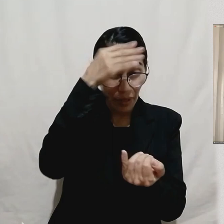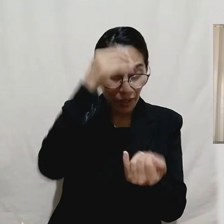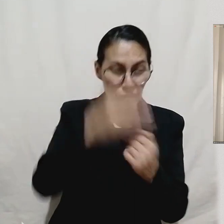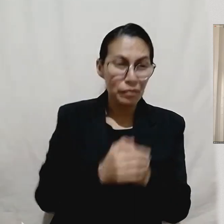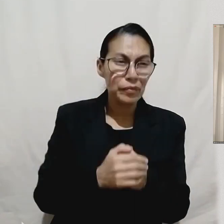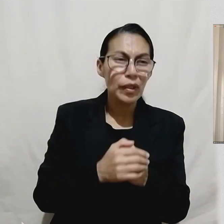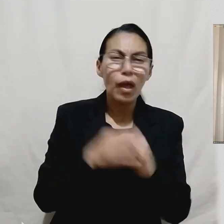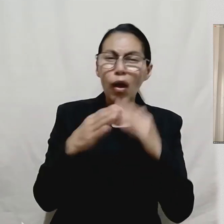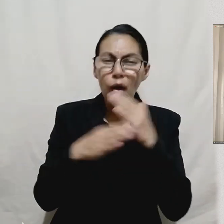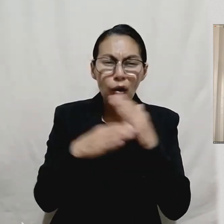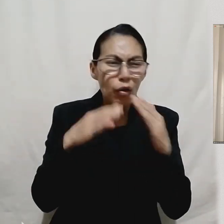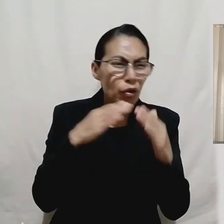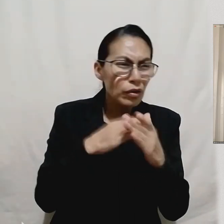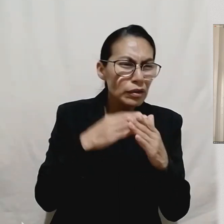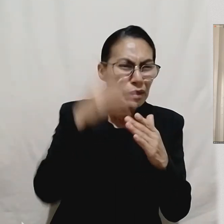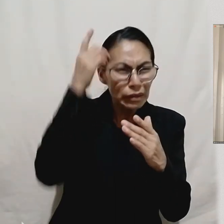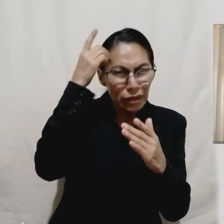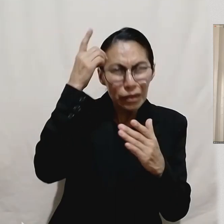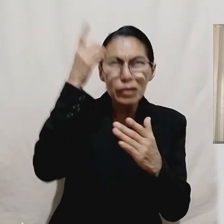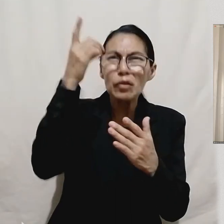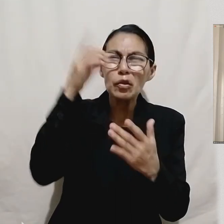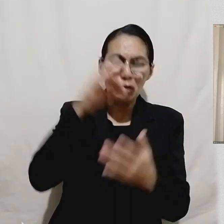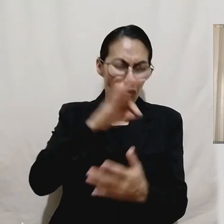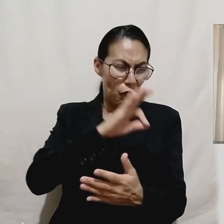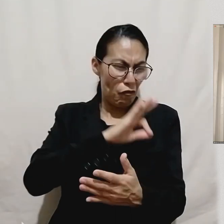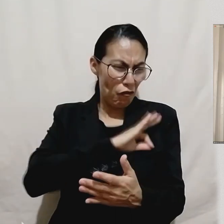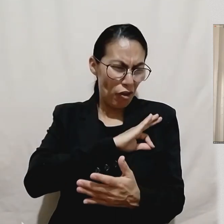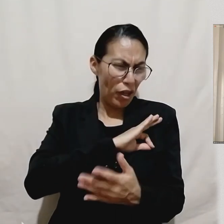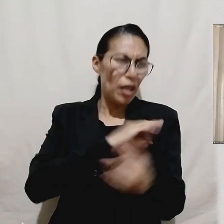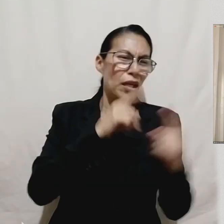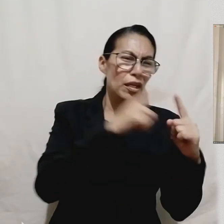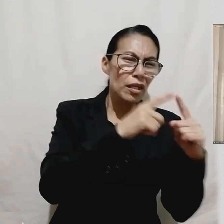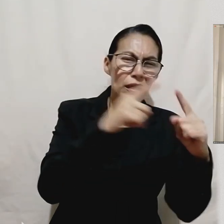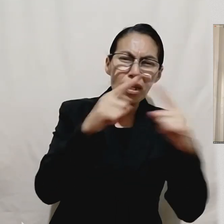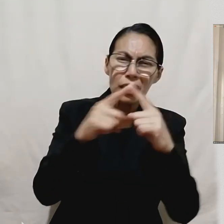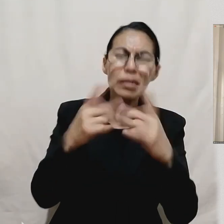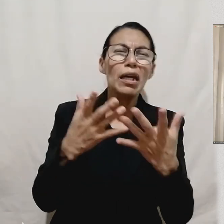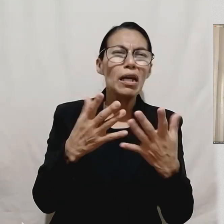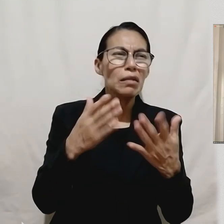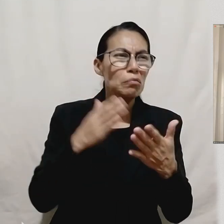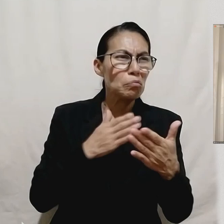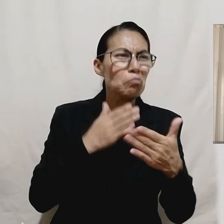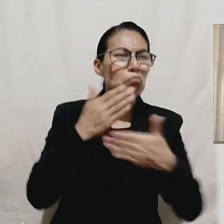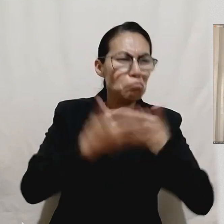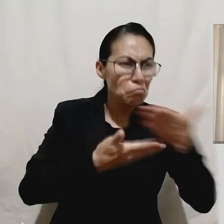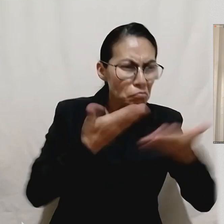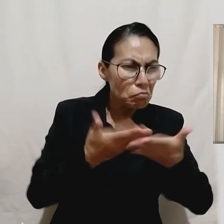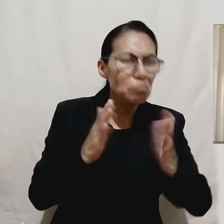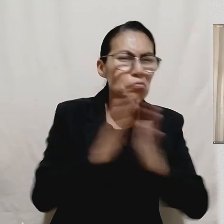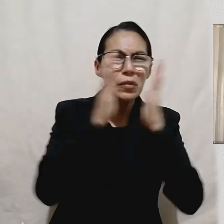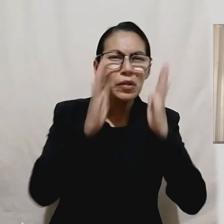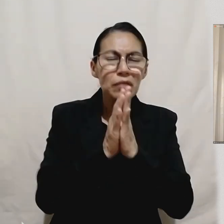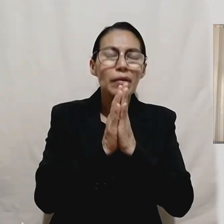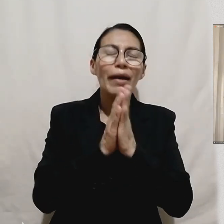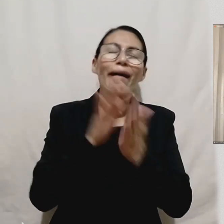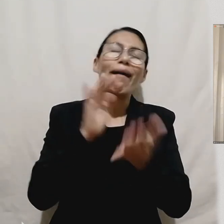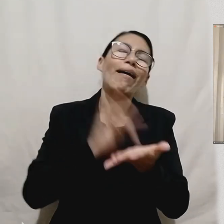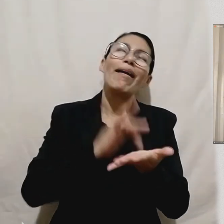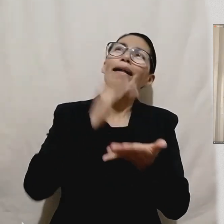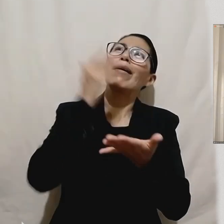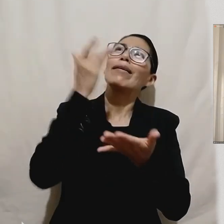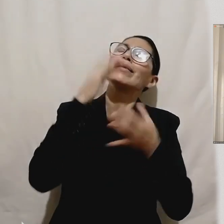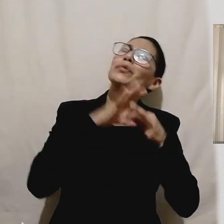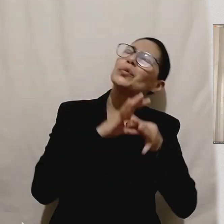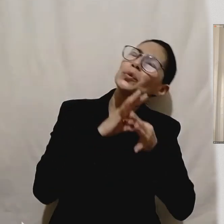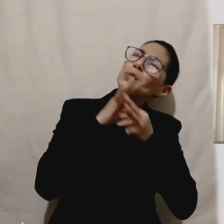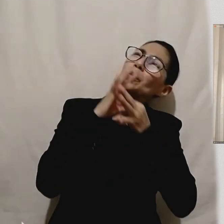aprender cómo involucrarse en las actividades de la comunidad de fe la iglesia es a